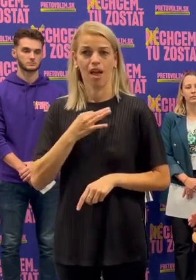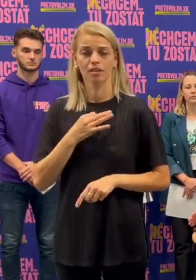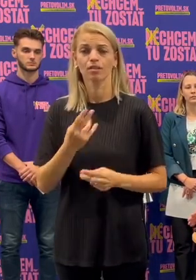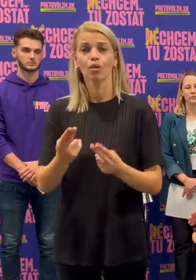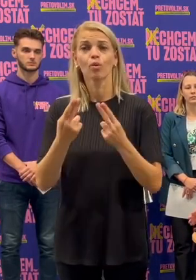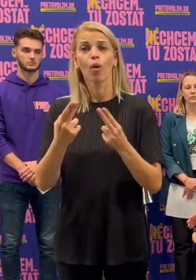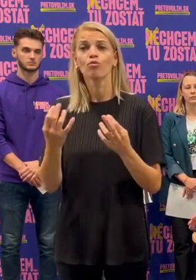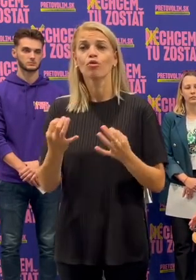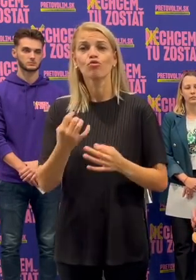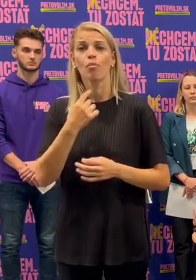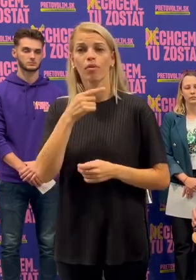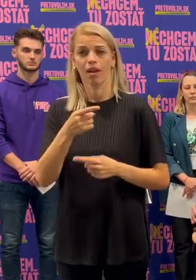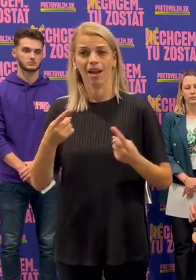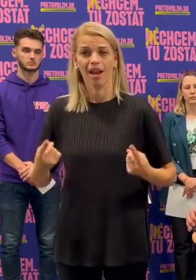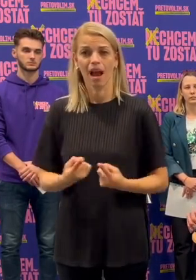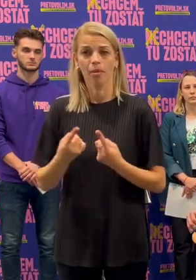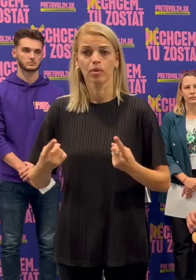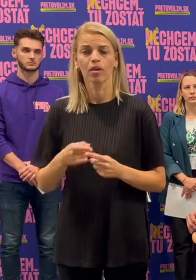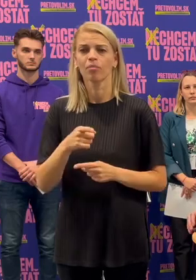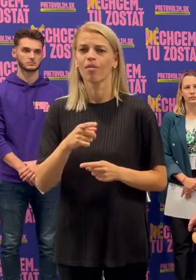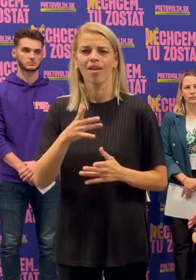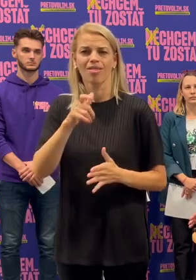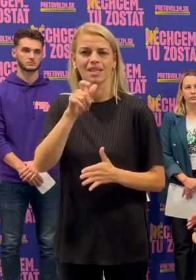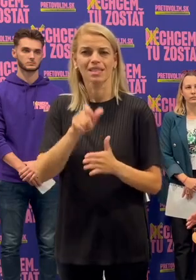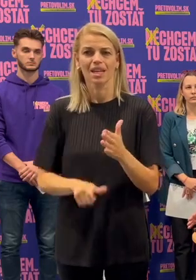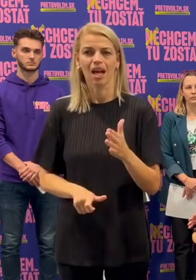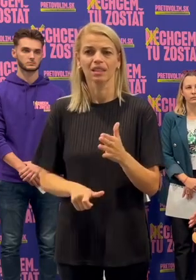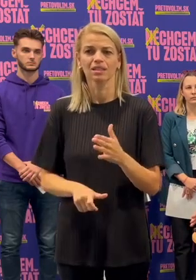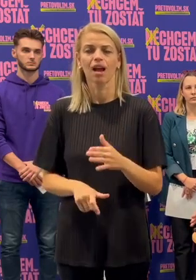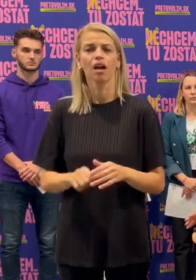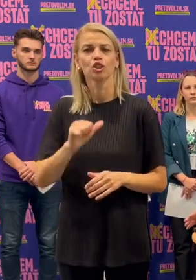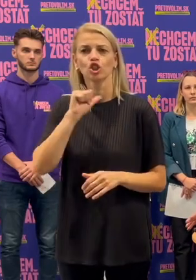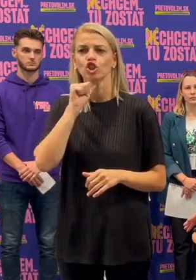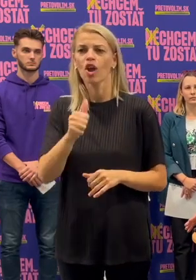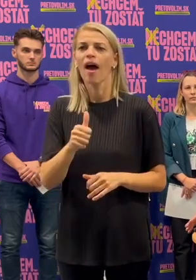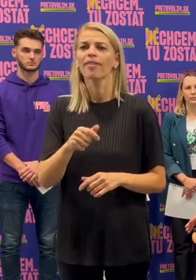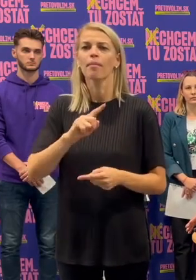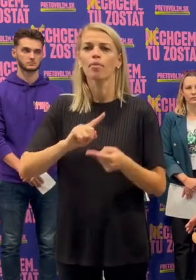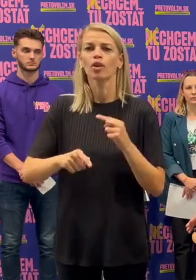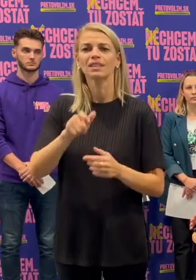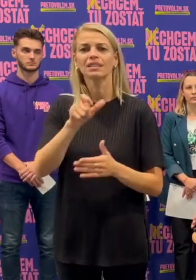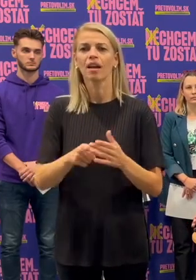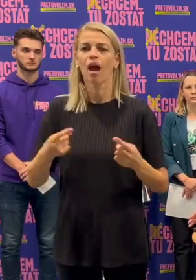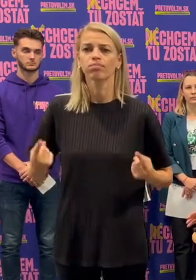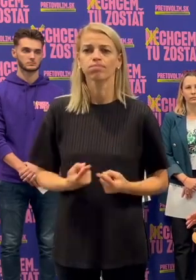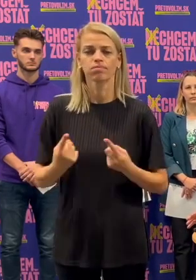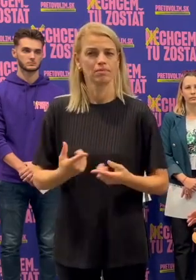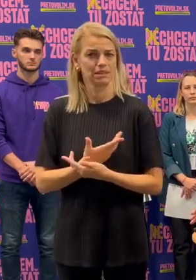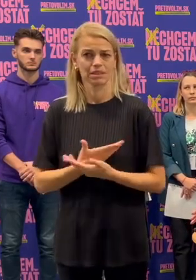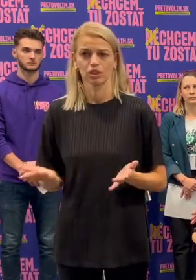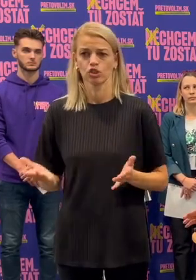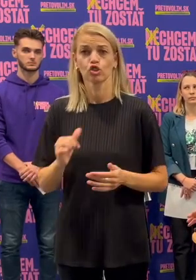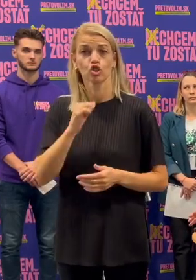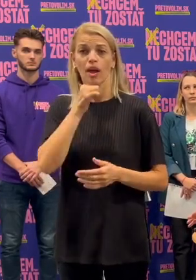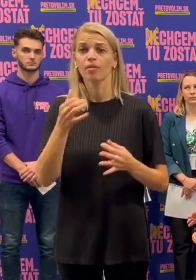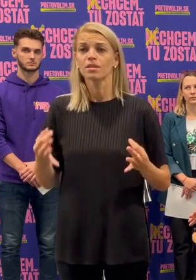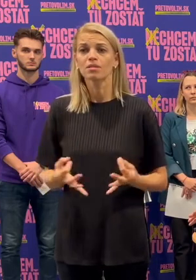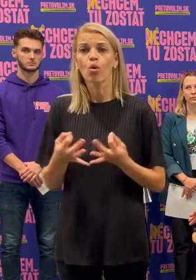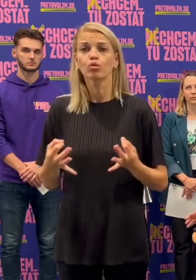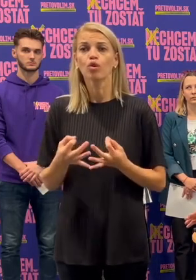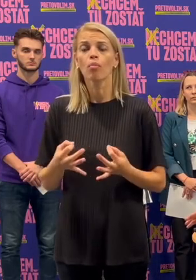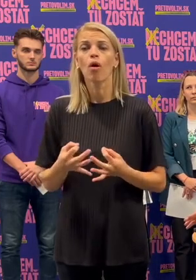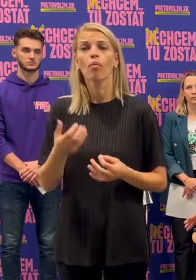povedať, je, že táto kampaň je absolútne nestrannícka. Počas nej neprichádza k promovaniu žiadnych politických strán a žiadnym spôsobom nebude nikto z